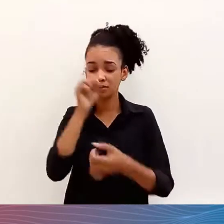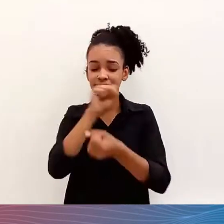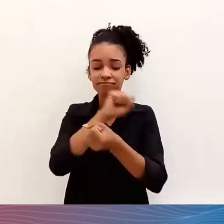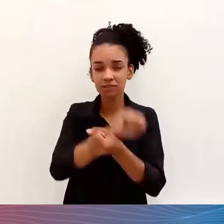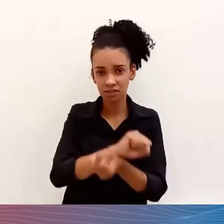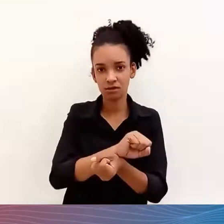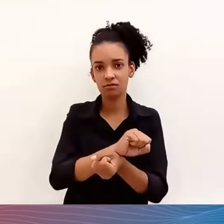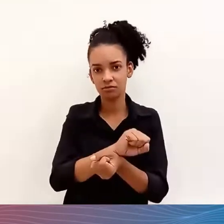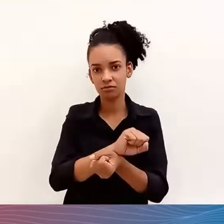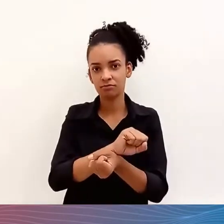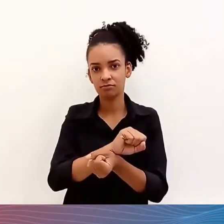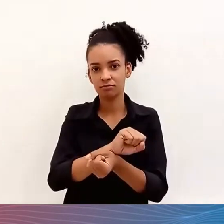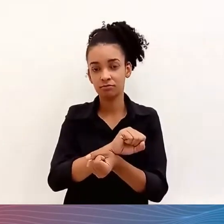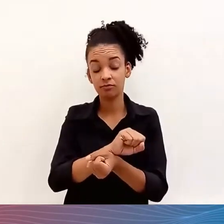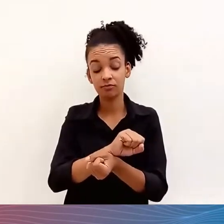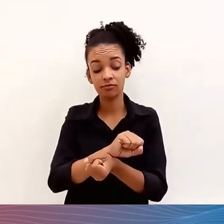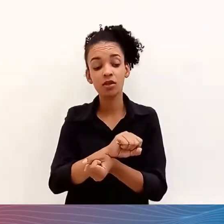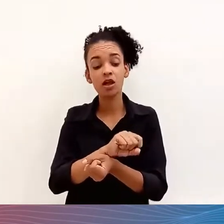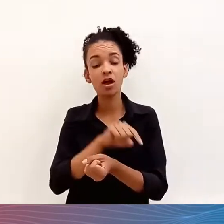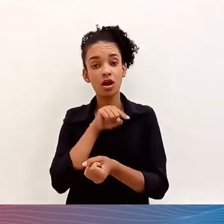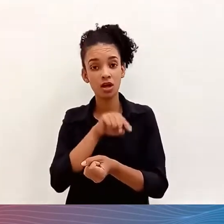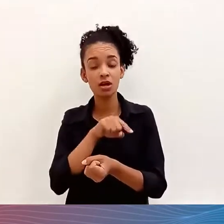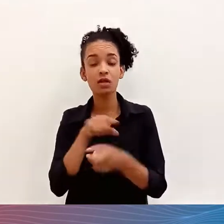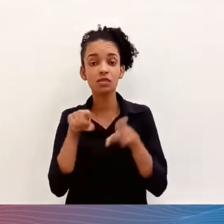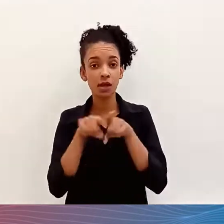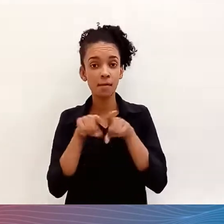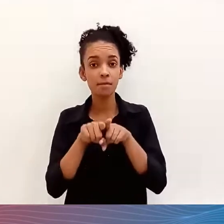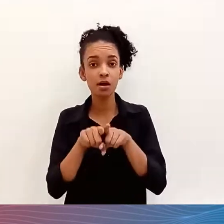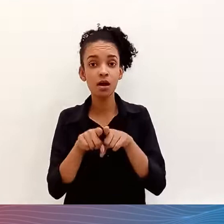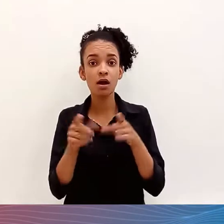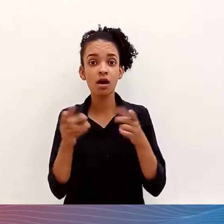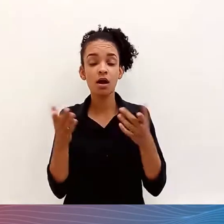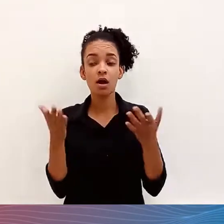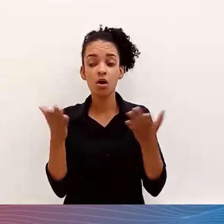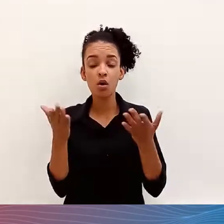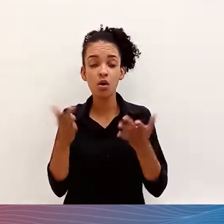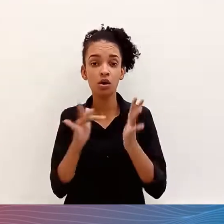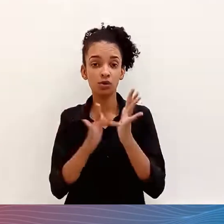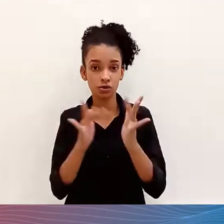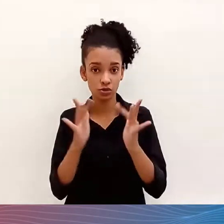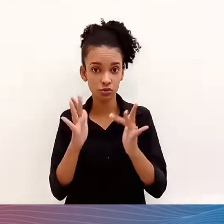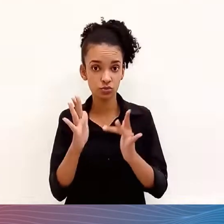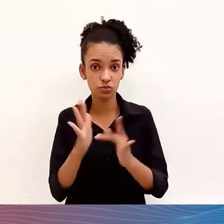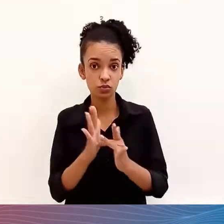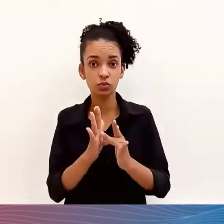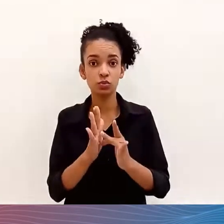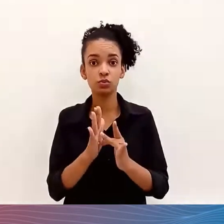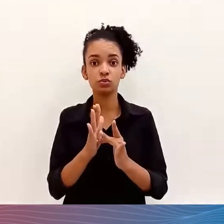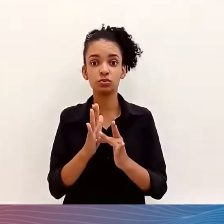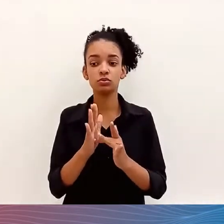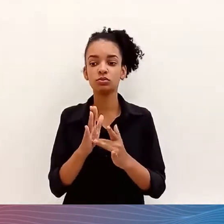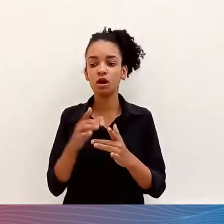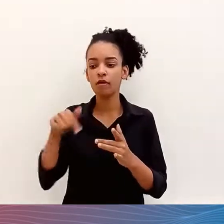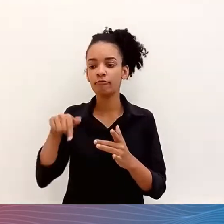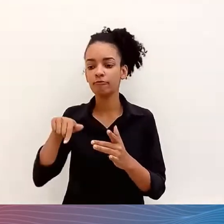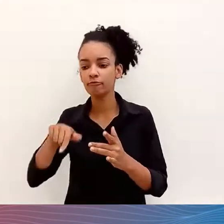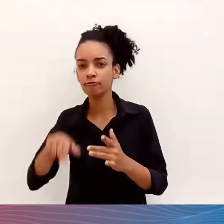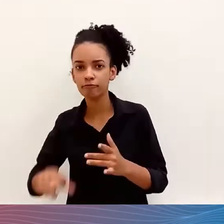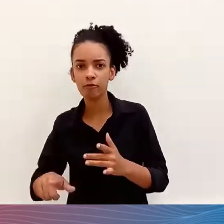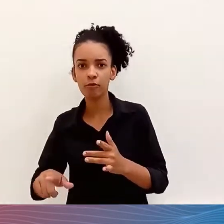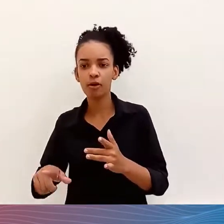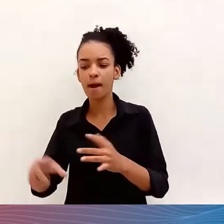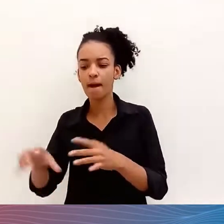nós somos trazidos nessa procissão desses cativos. Só que no meio desses cativos, irmãos, alguns se